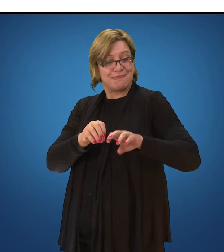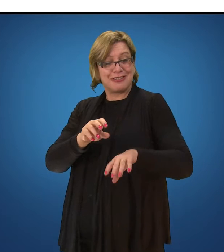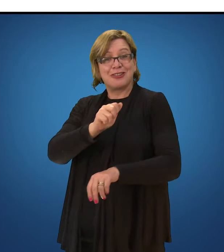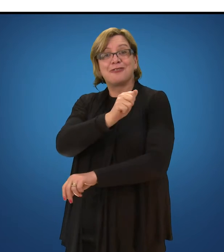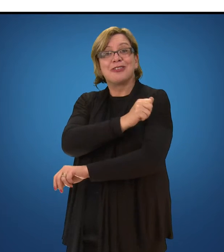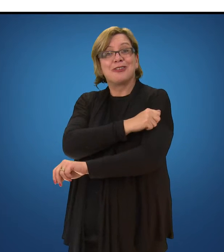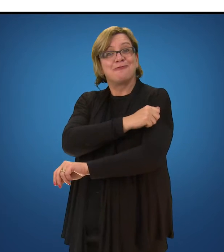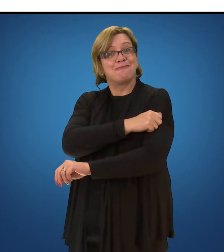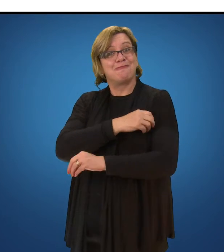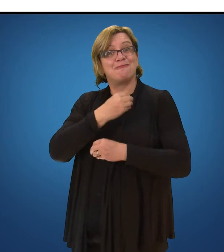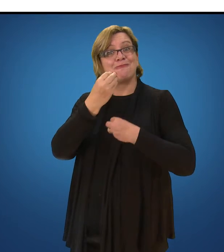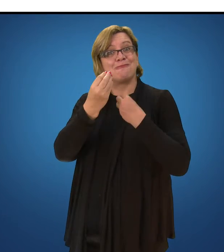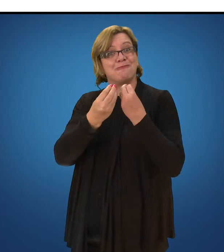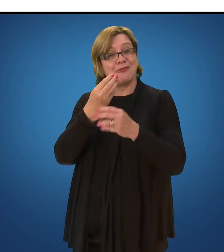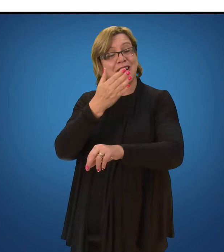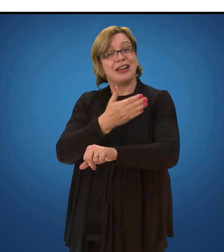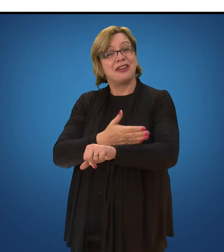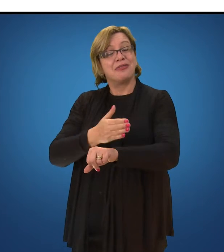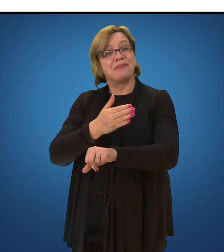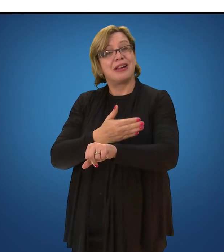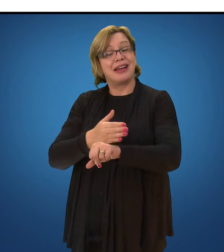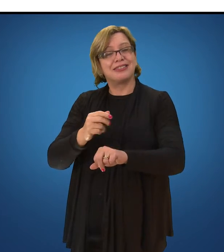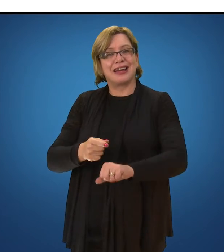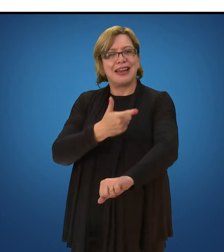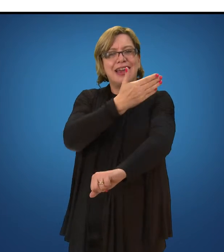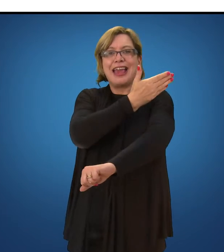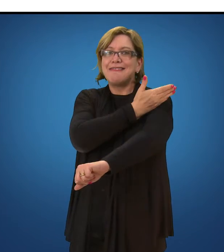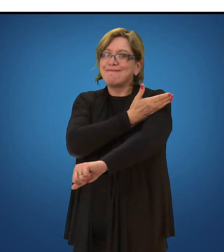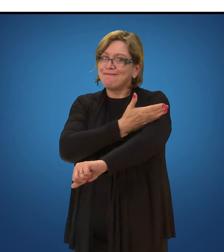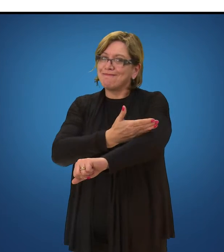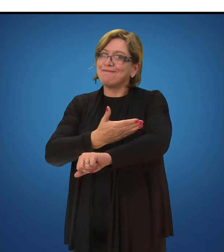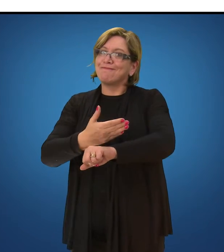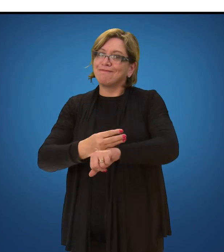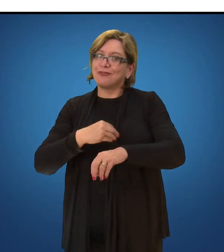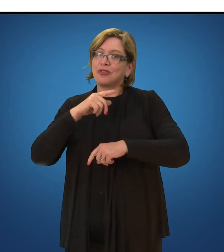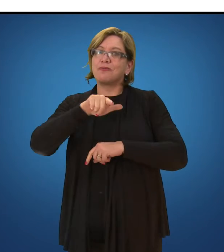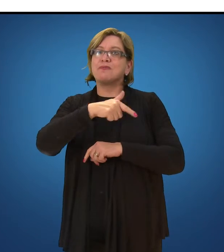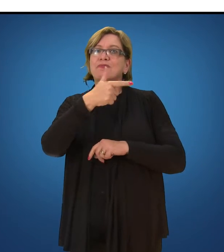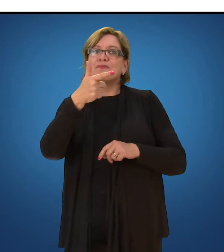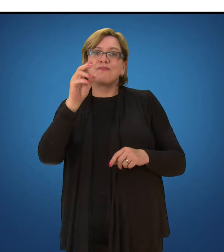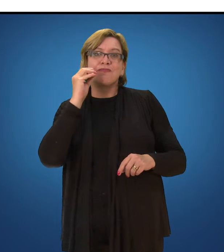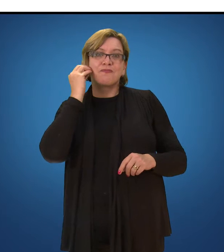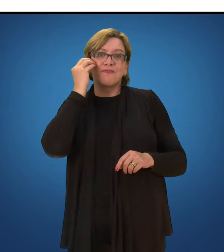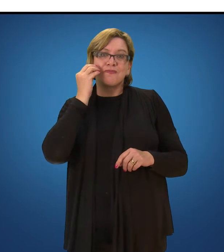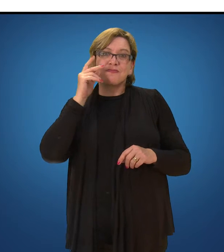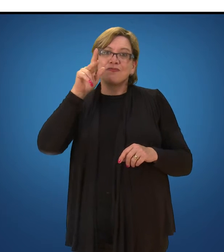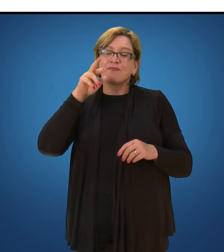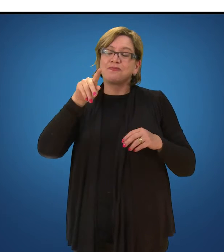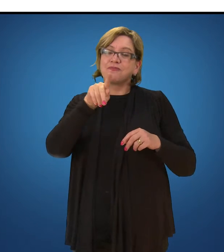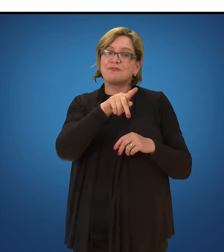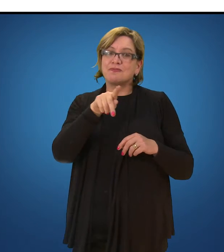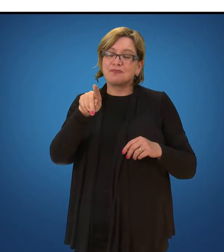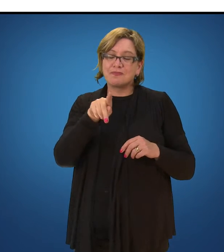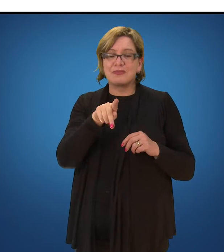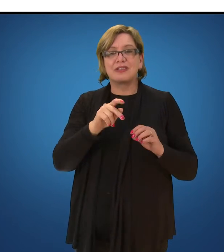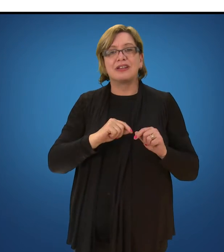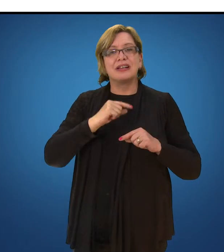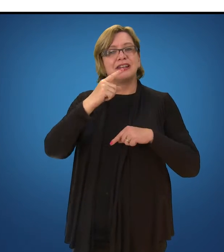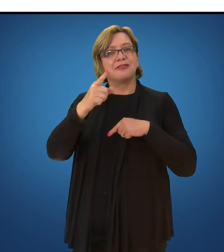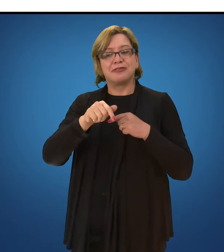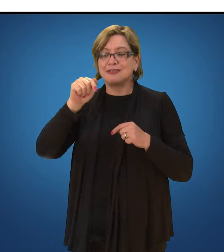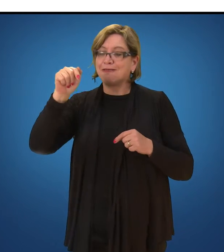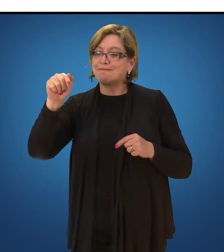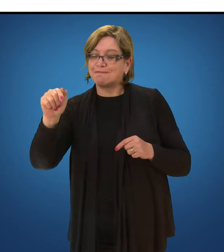com, por exemplo, a sua prática de estágio, com suas várias experiências docentes nos anos iniciais. E,